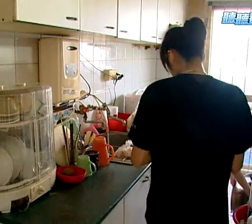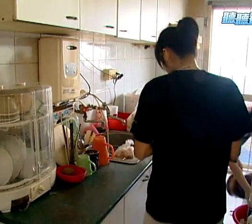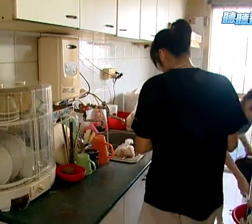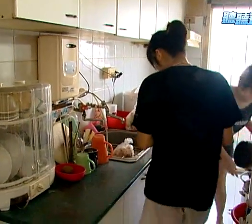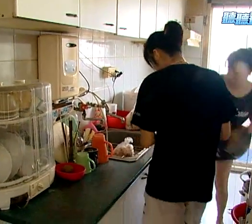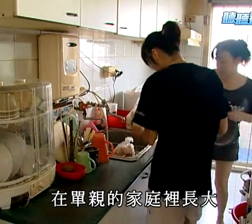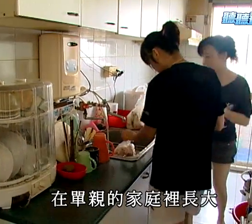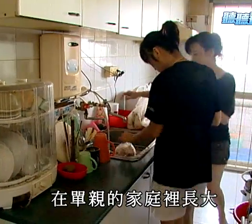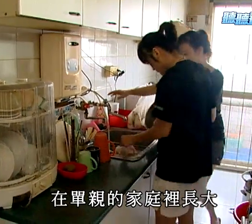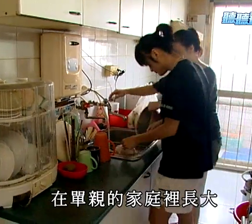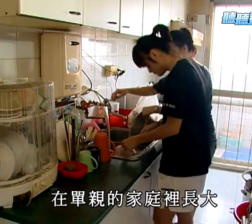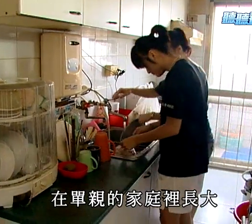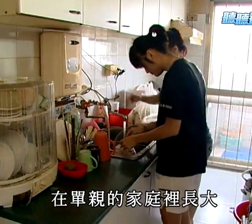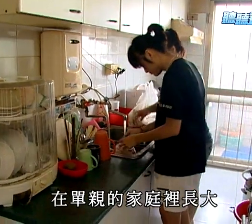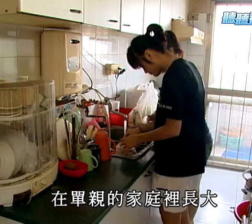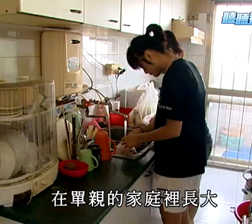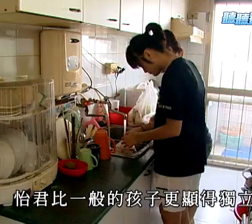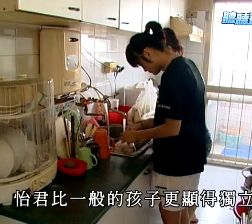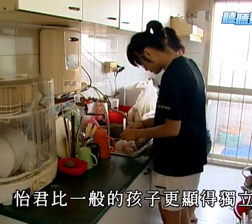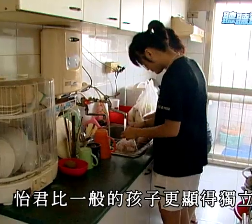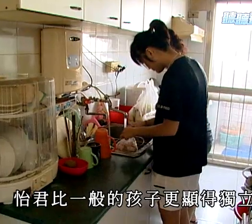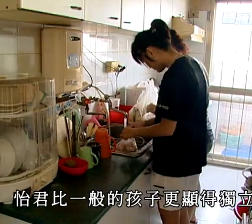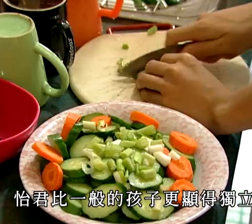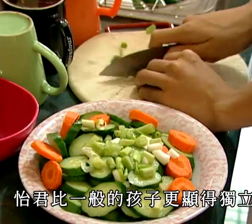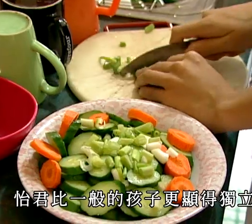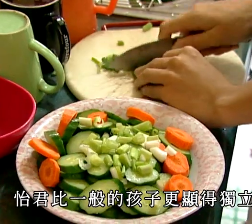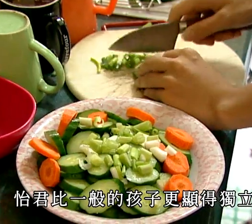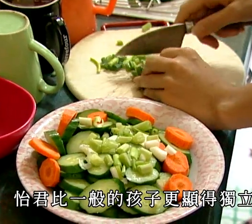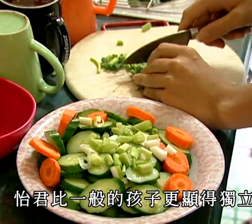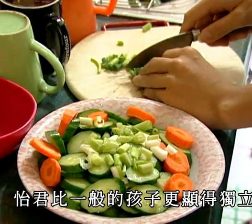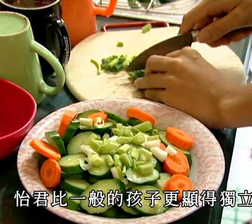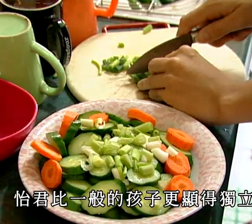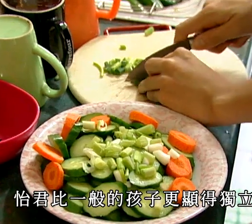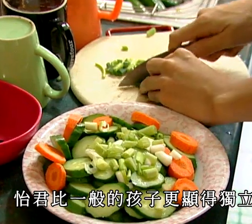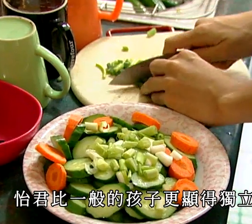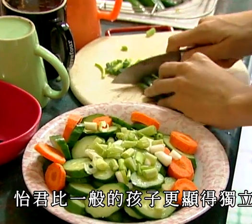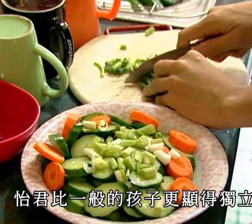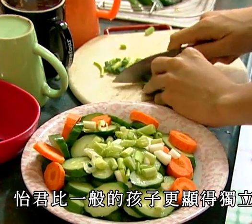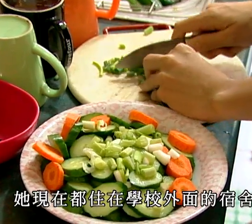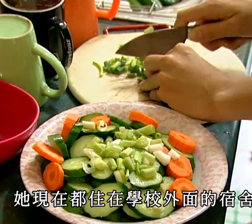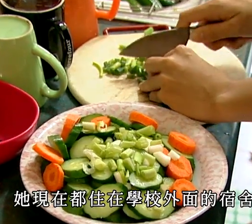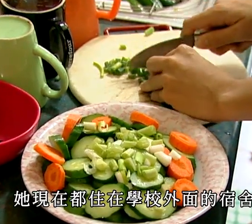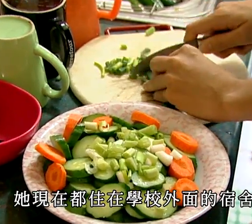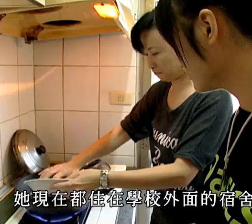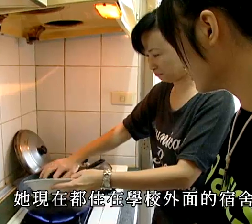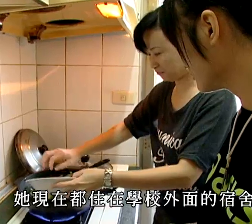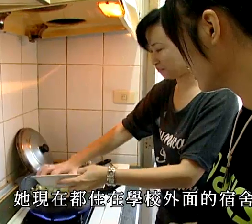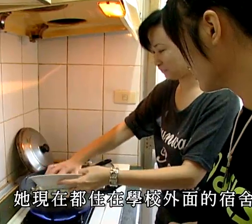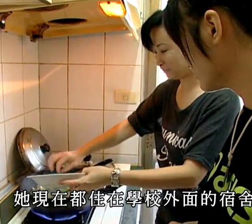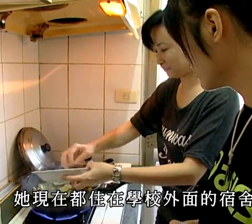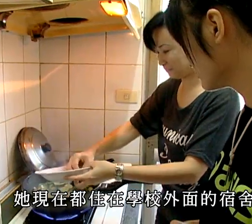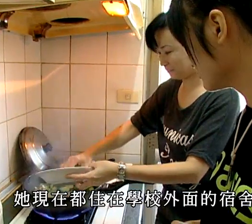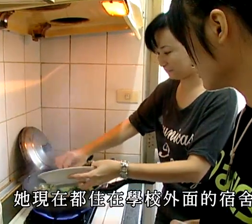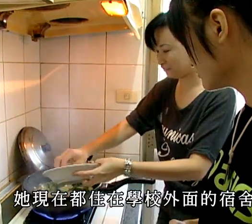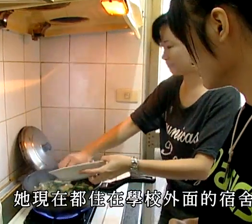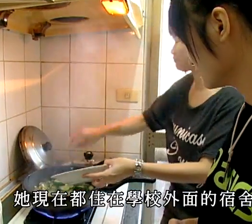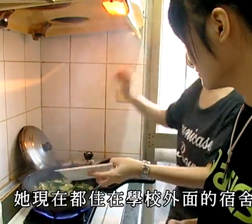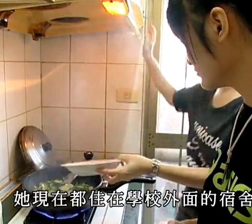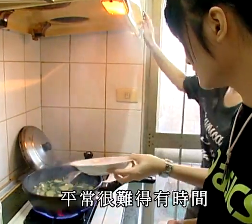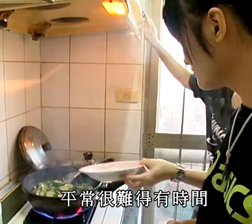在单亲的家庭里长大，怡君比一般的孩子更显得独立。他现在都住在学校外面的宿舍，平常